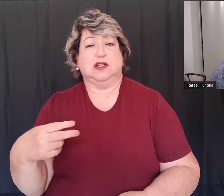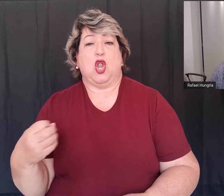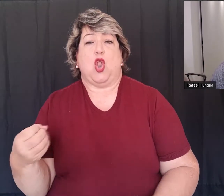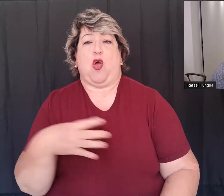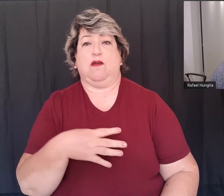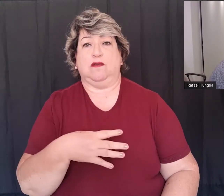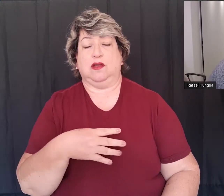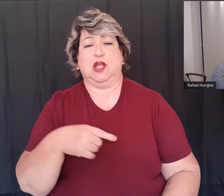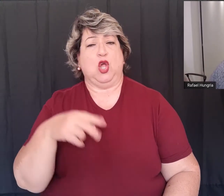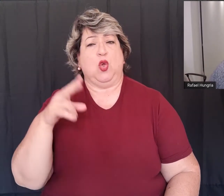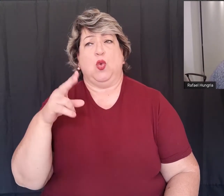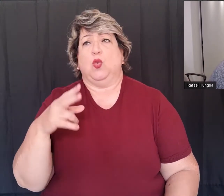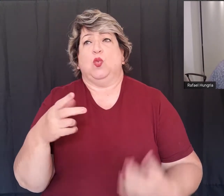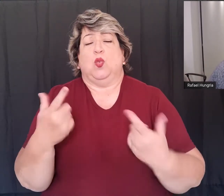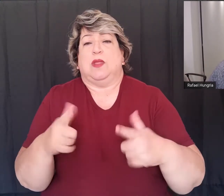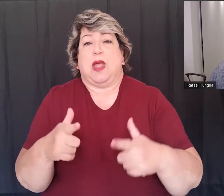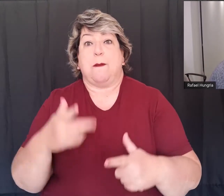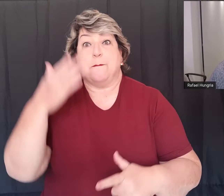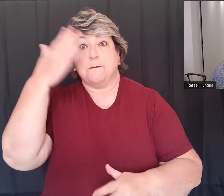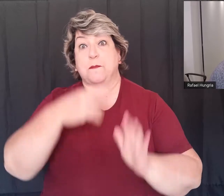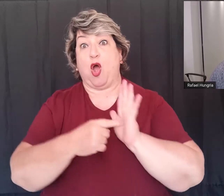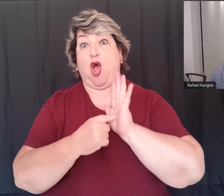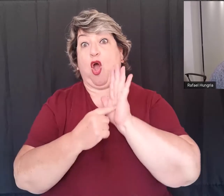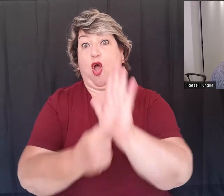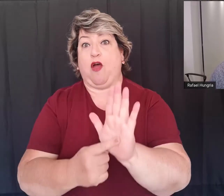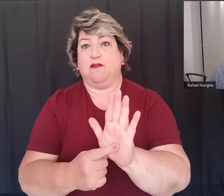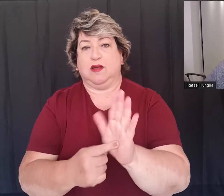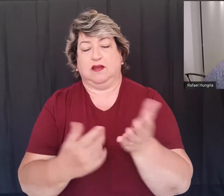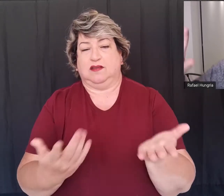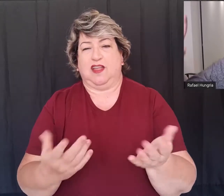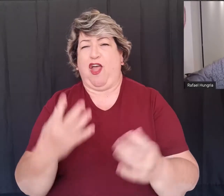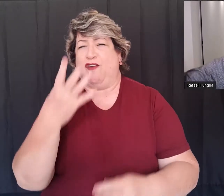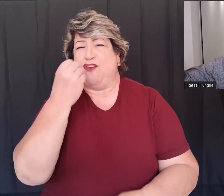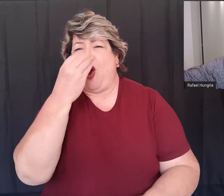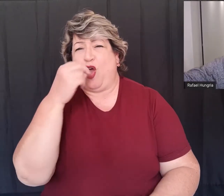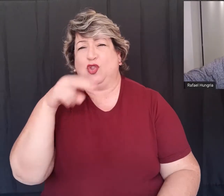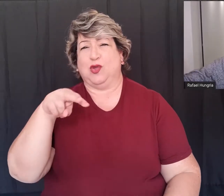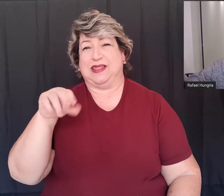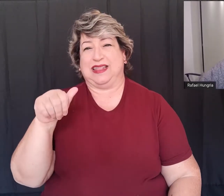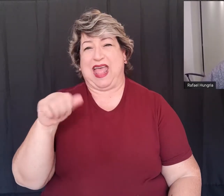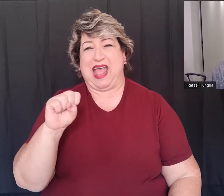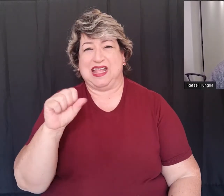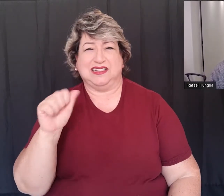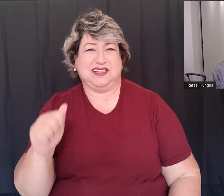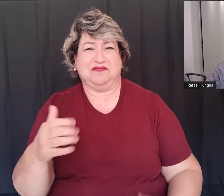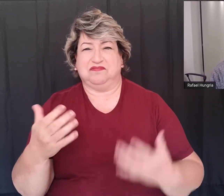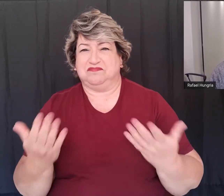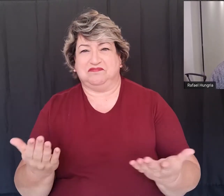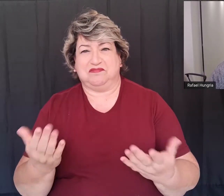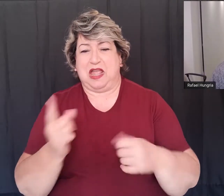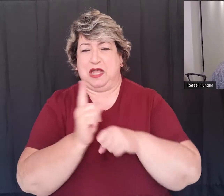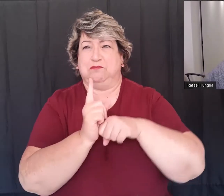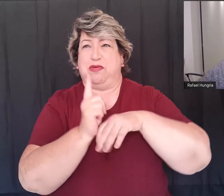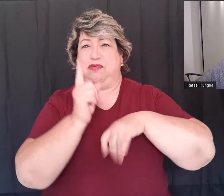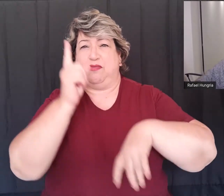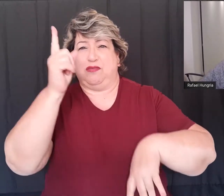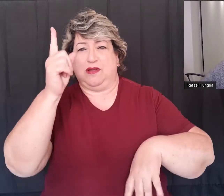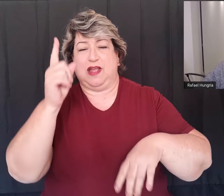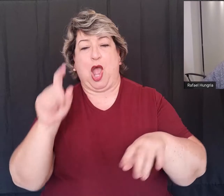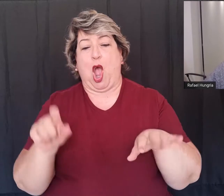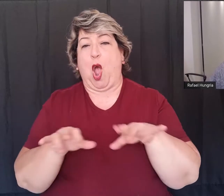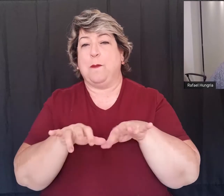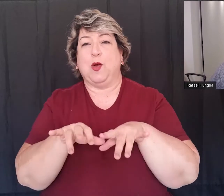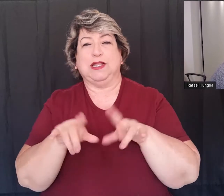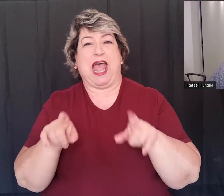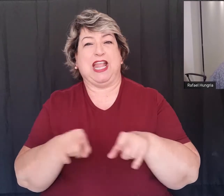se comprova que a Terra, de verdade, tem esse formato. Fotos da NASA, fotos de agência espacial,